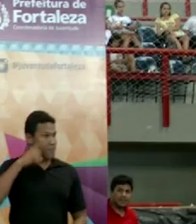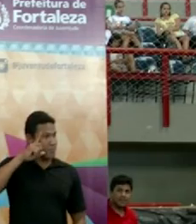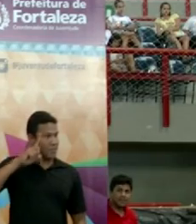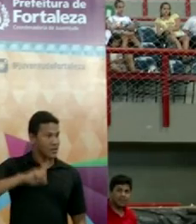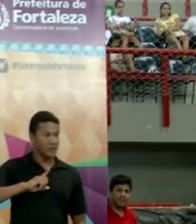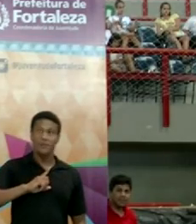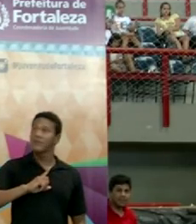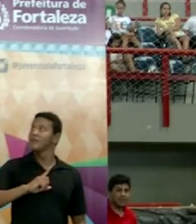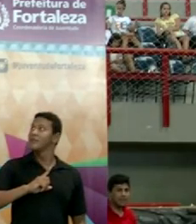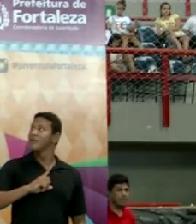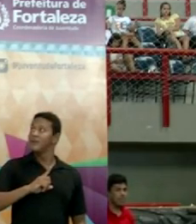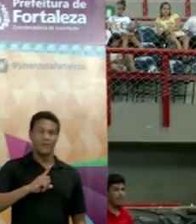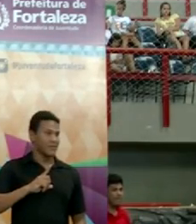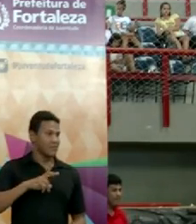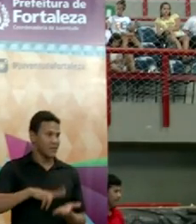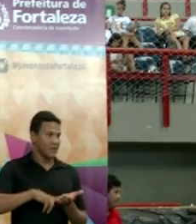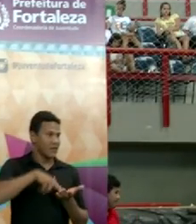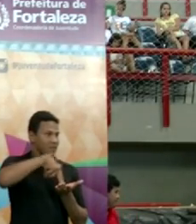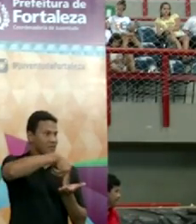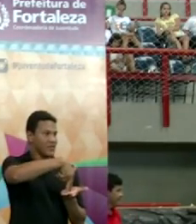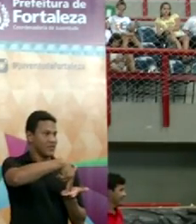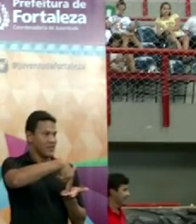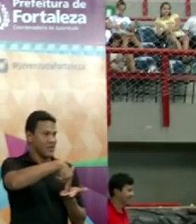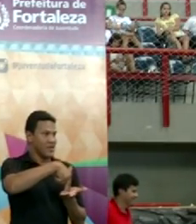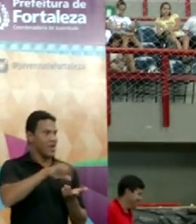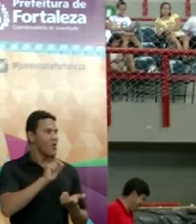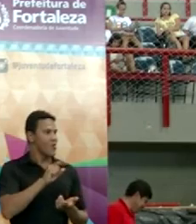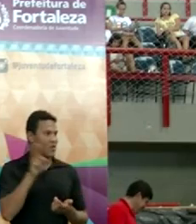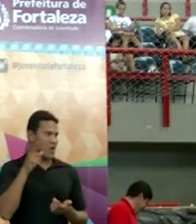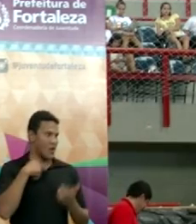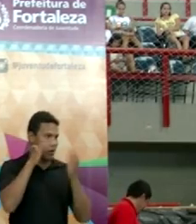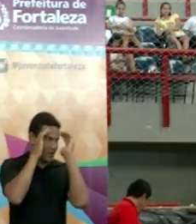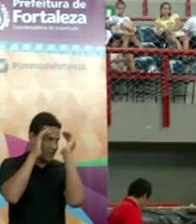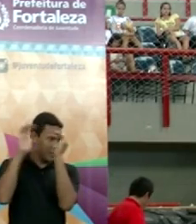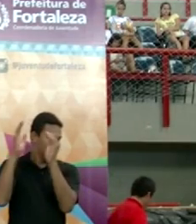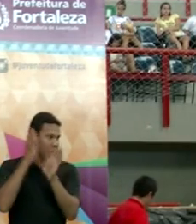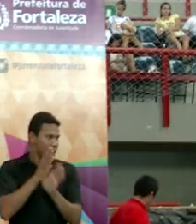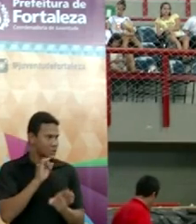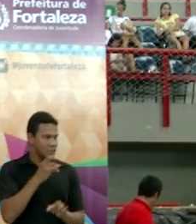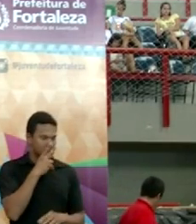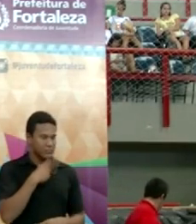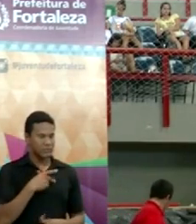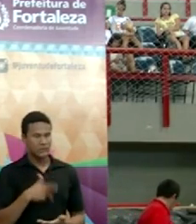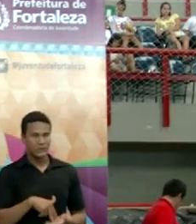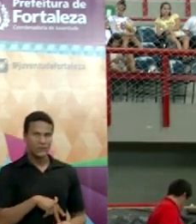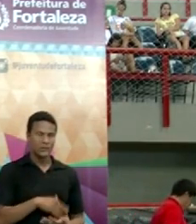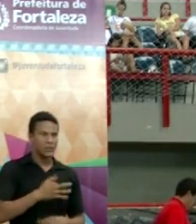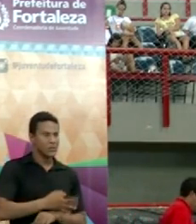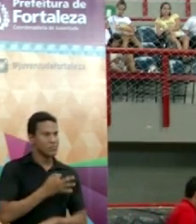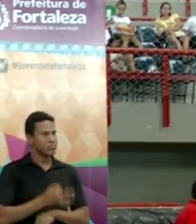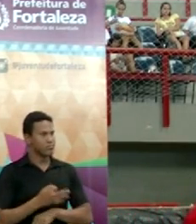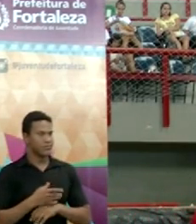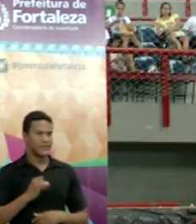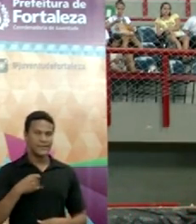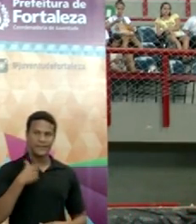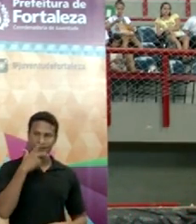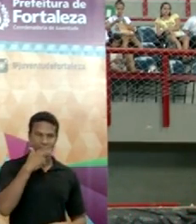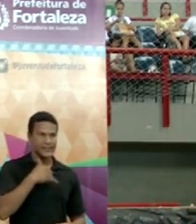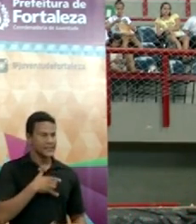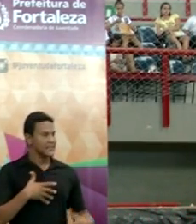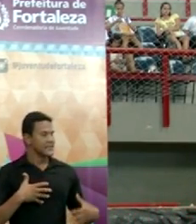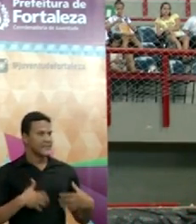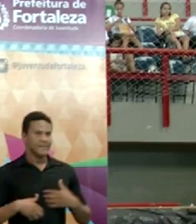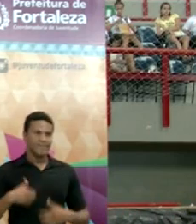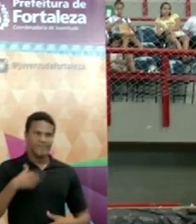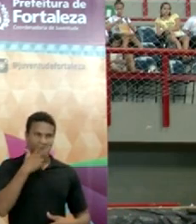levantar. Isso é uma prova de obediência. Se ele ficar inquieto, se ele der a entender de que está incomodado, como é que eu